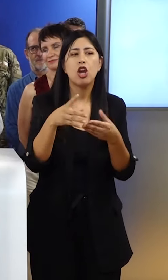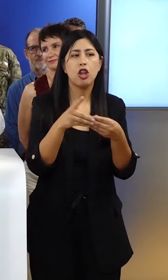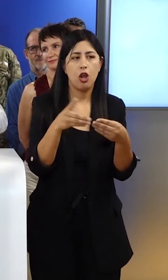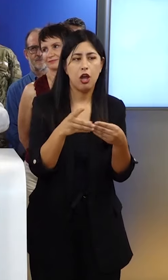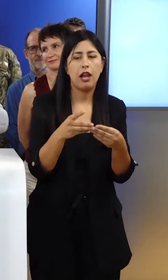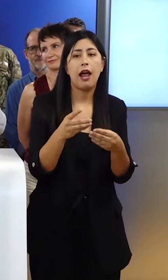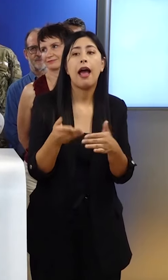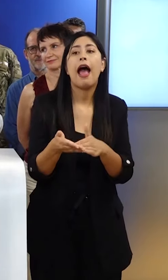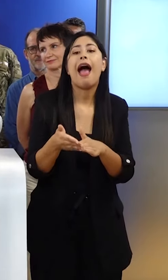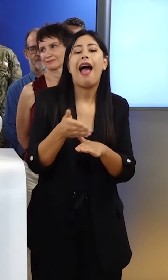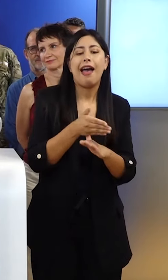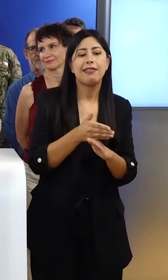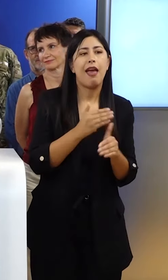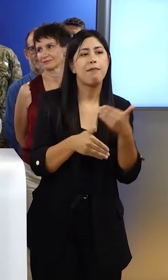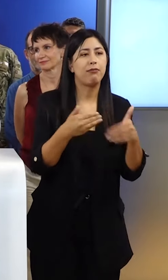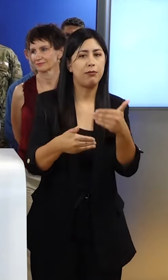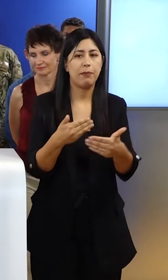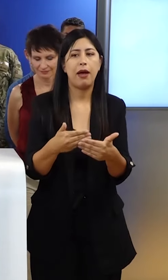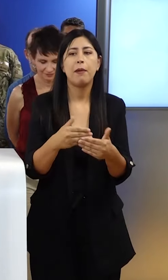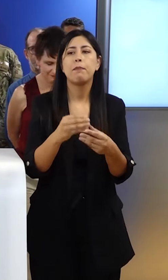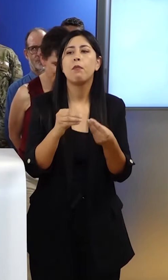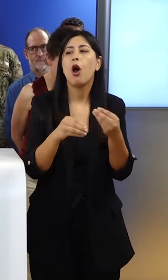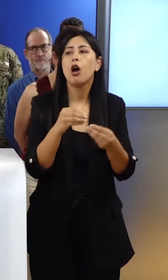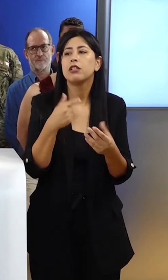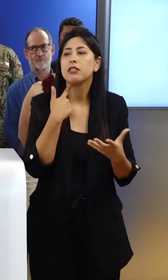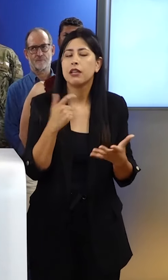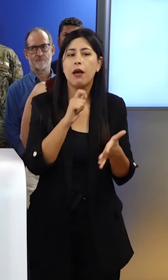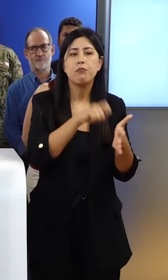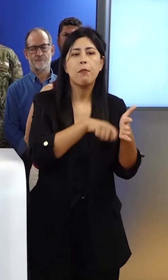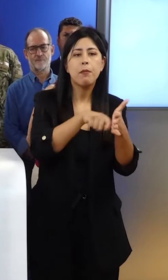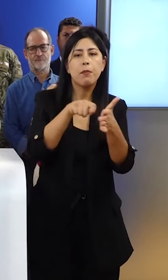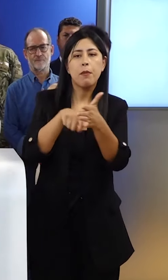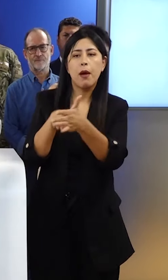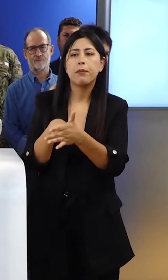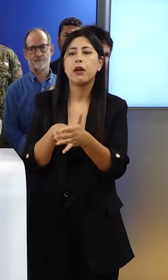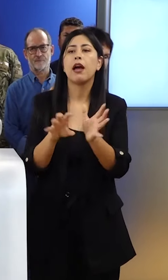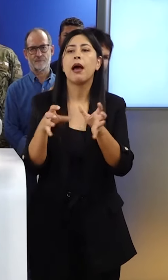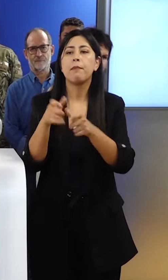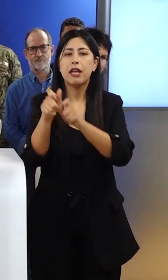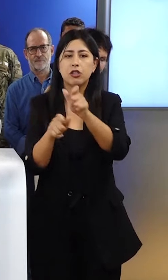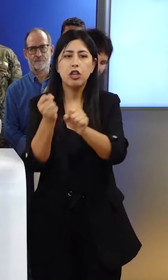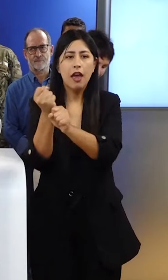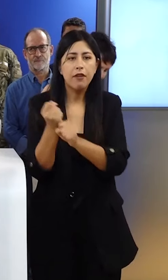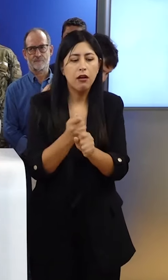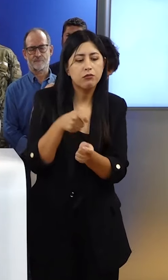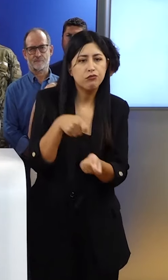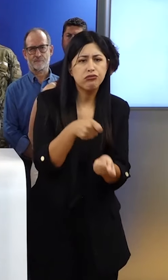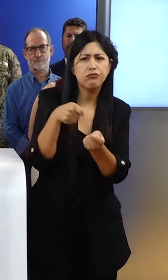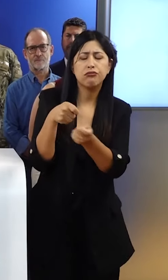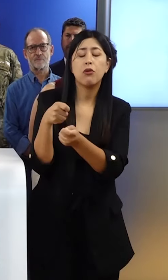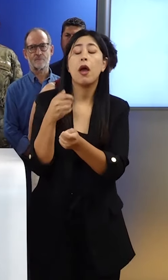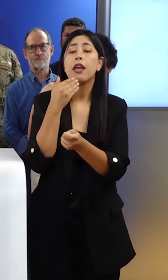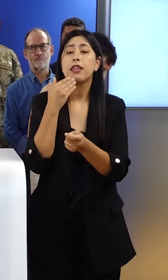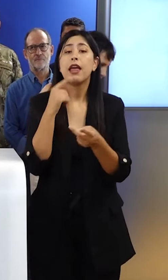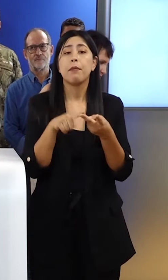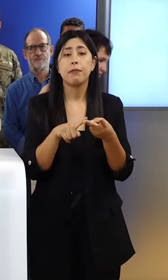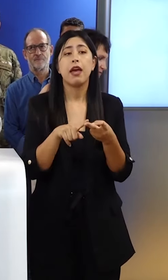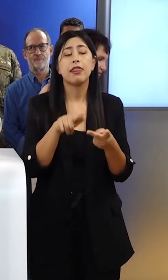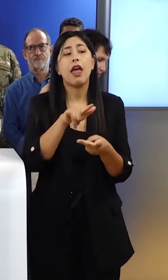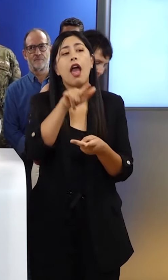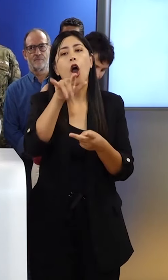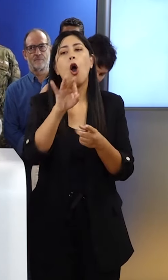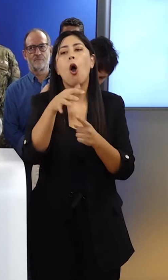permitir adelantar todo el eso de eh contrataciones de eh brigadistas Y particularmente de aeronaves